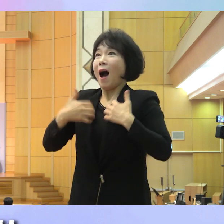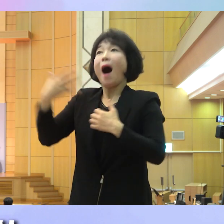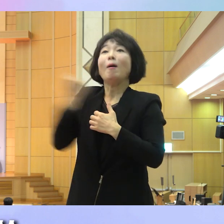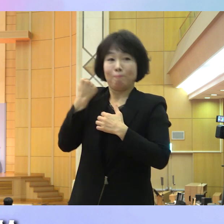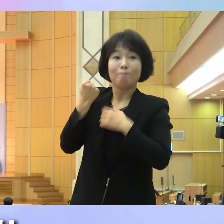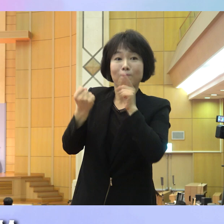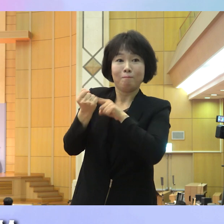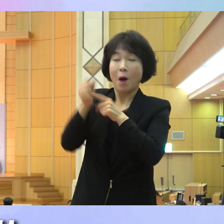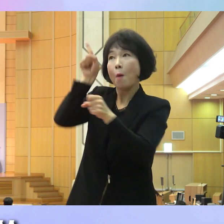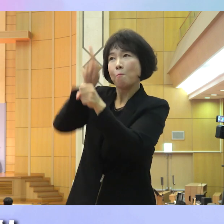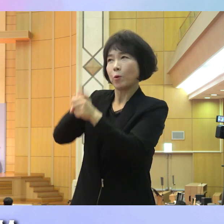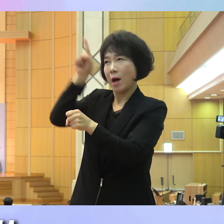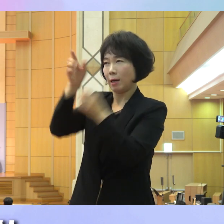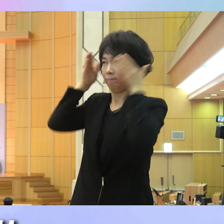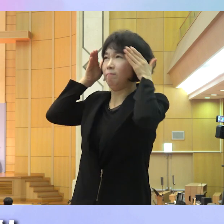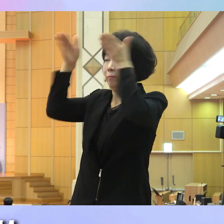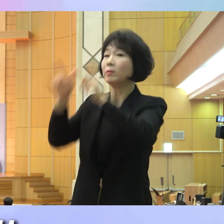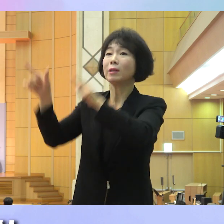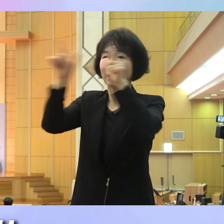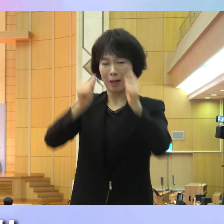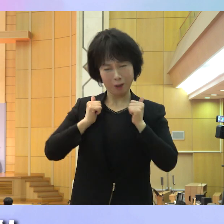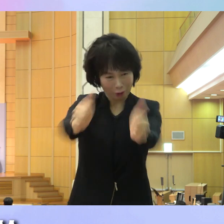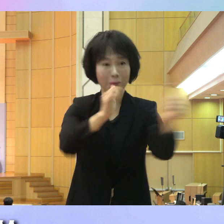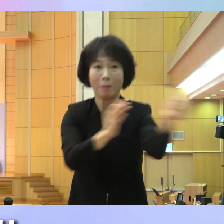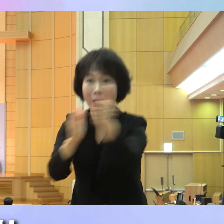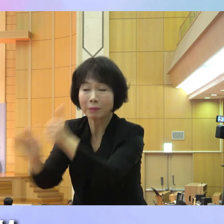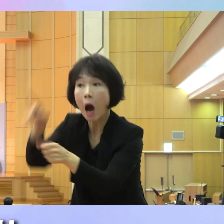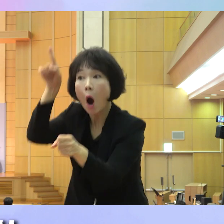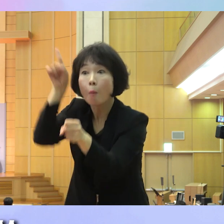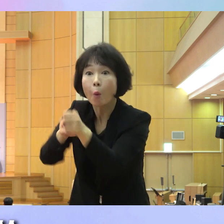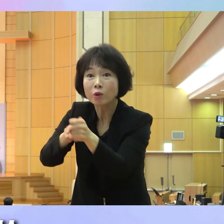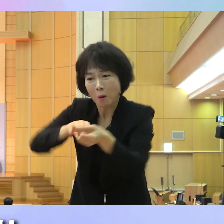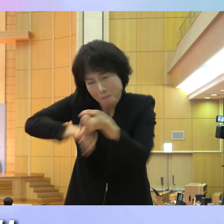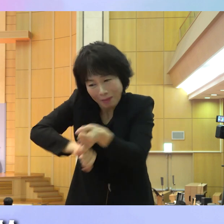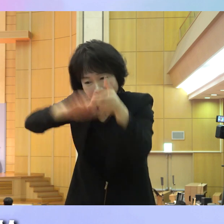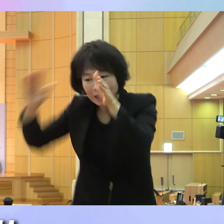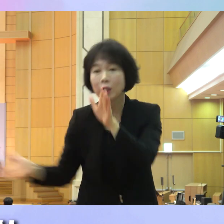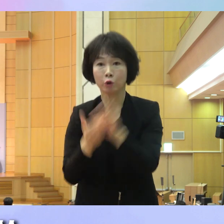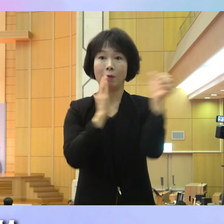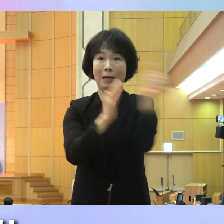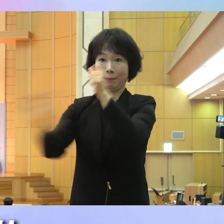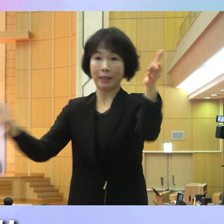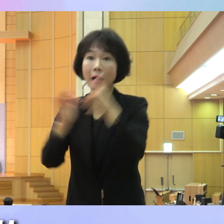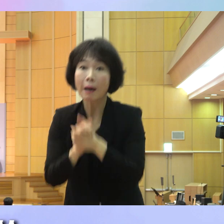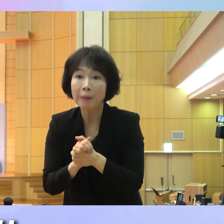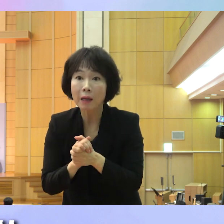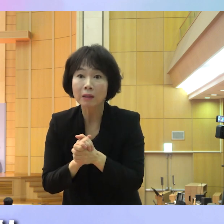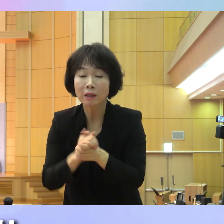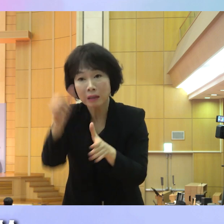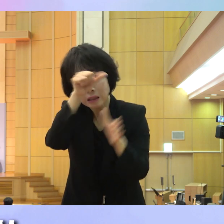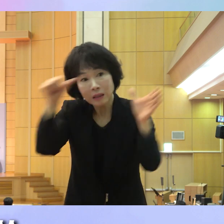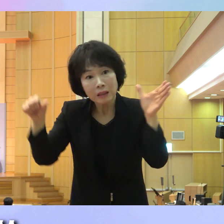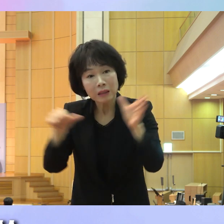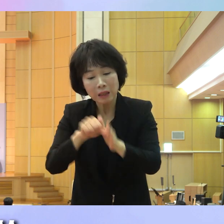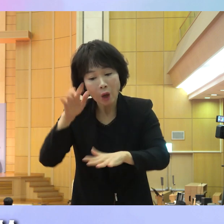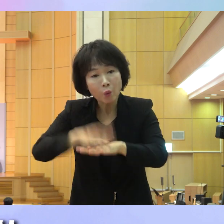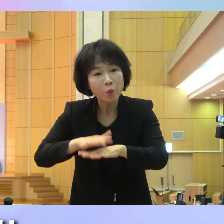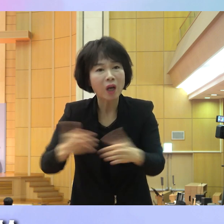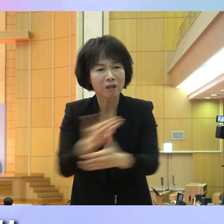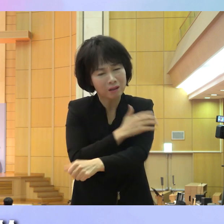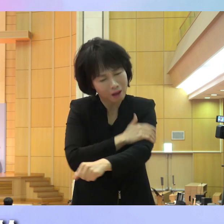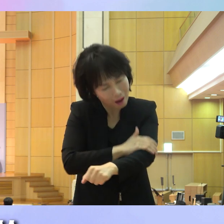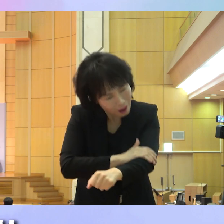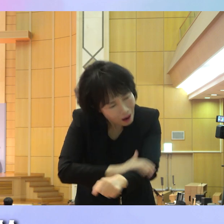있는 그러한 삶을 살아가야 된단 말이에요. 그 목적을 이루어야 된단 말이에요. 인생 농사 잘 지어야 되는